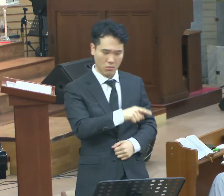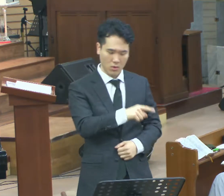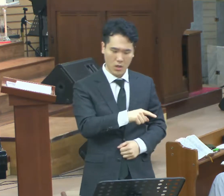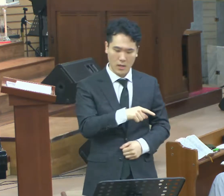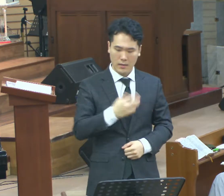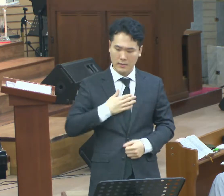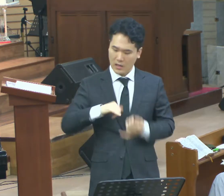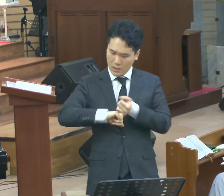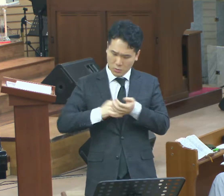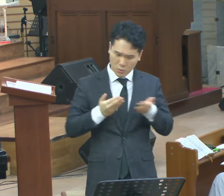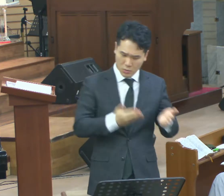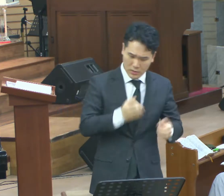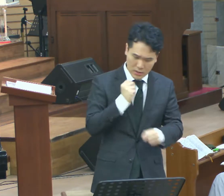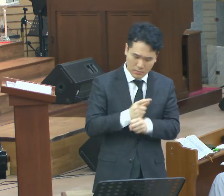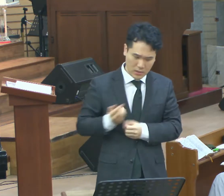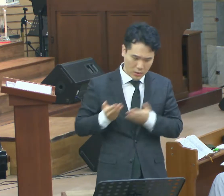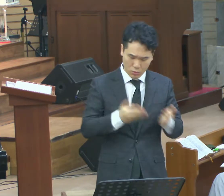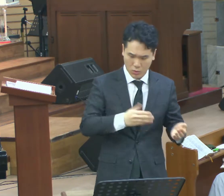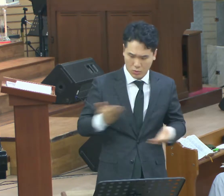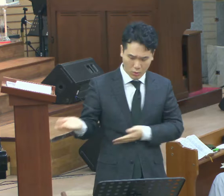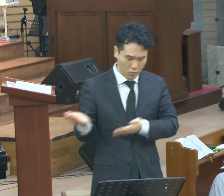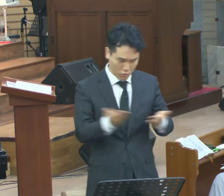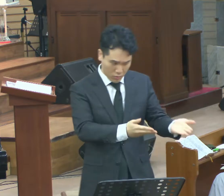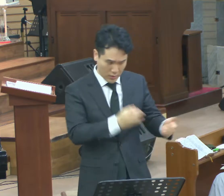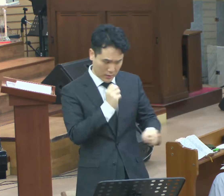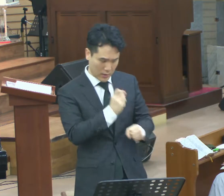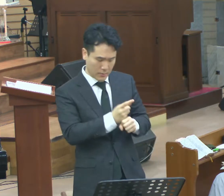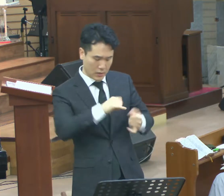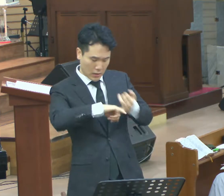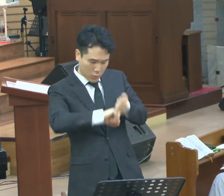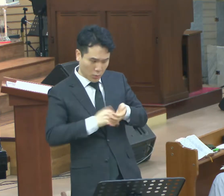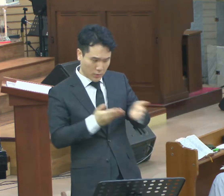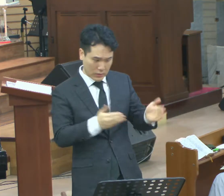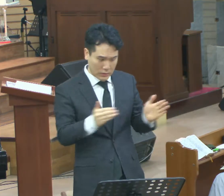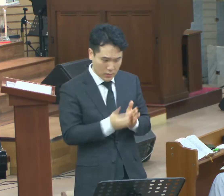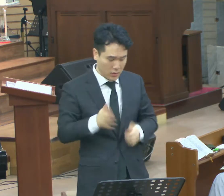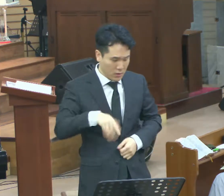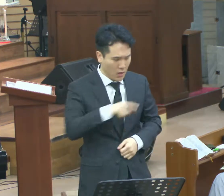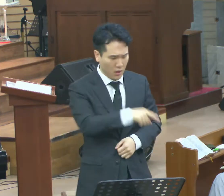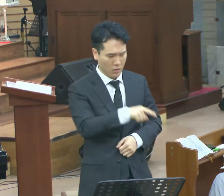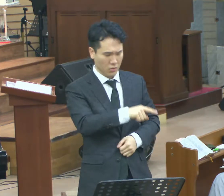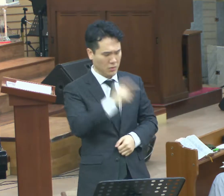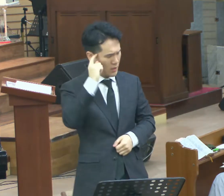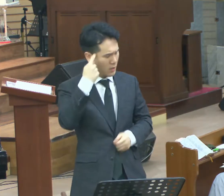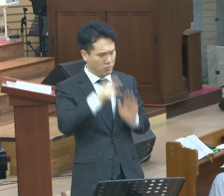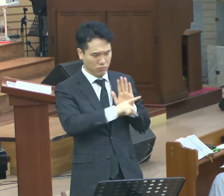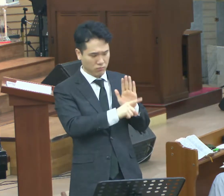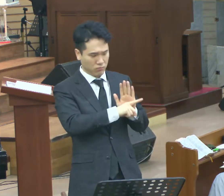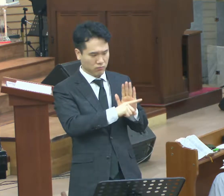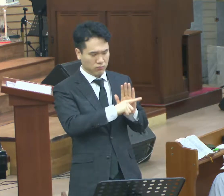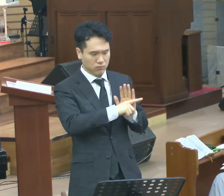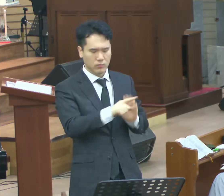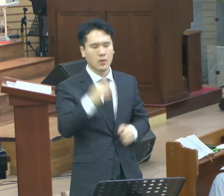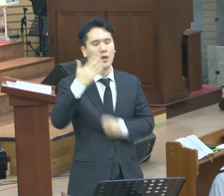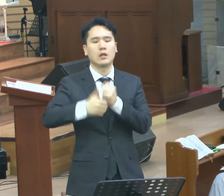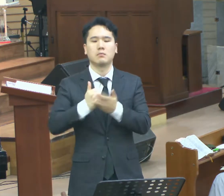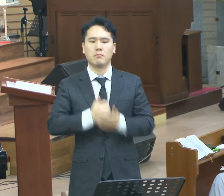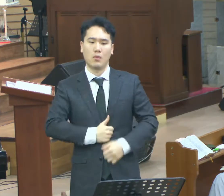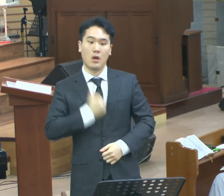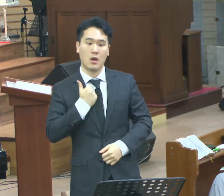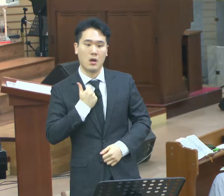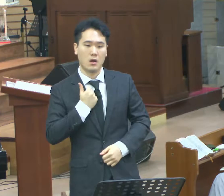대로 될 거다. 아무도 들어가지 못한다. 그래서 거의 38년 정도의 시간을 뱅뱅 돌다가 다